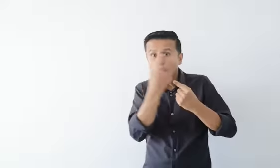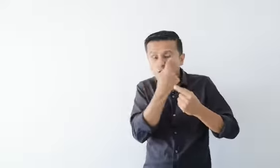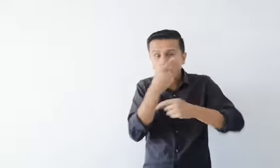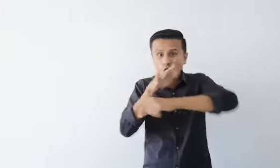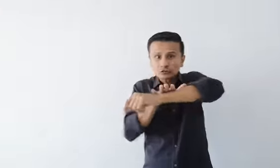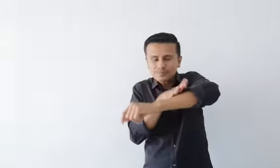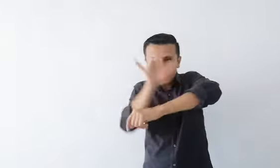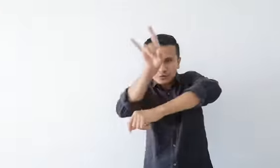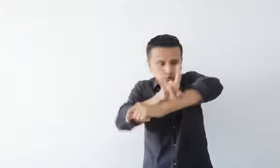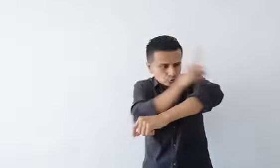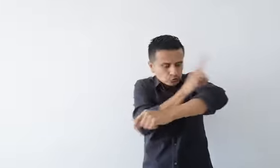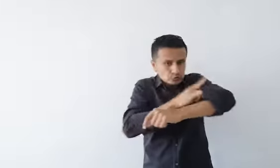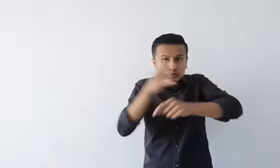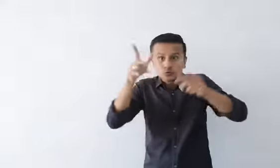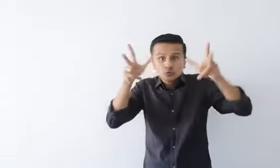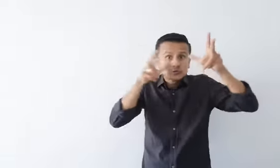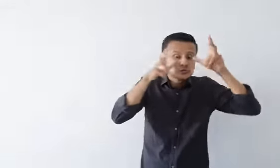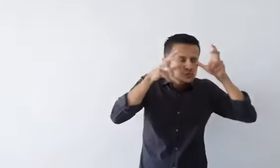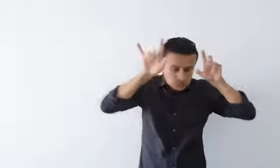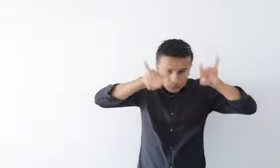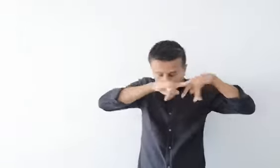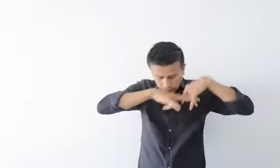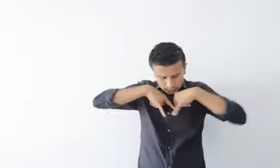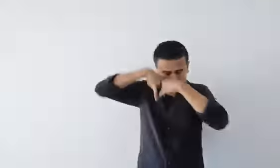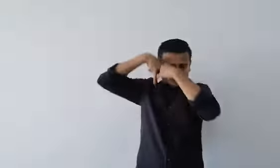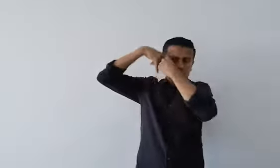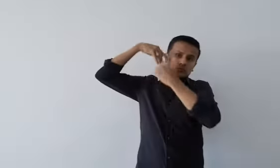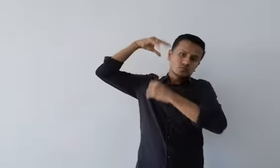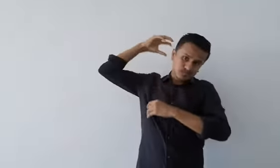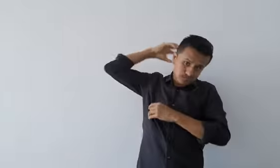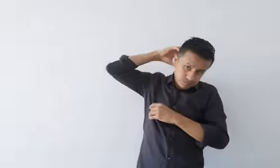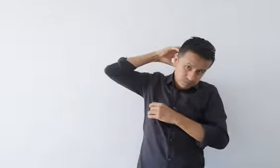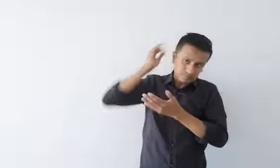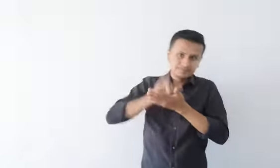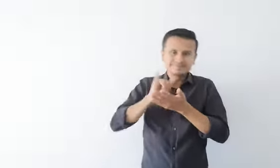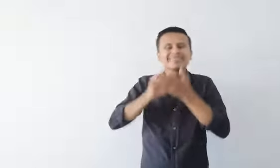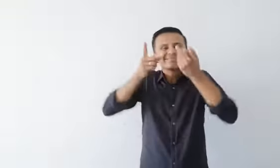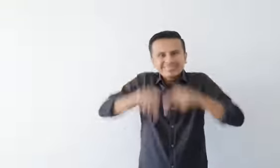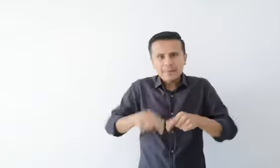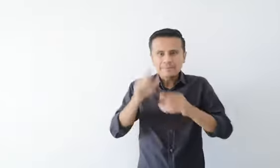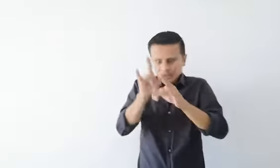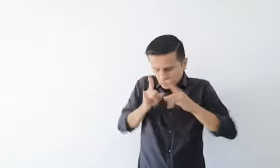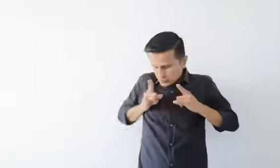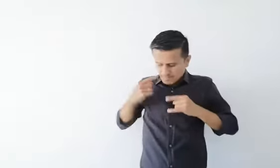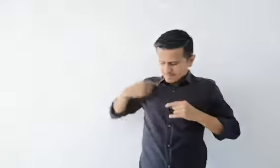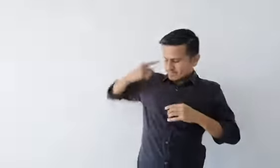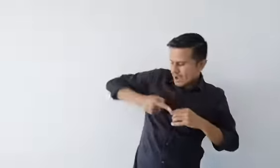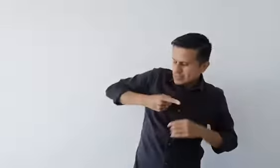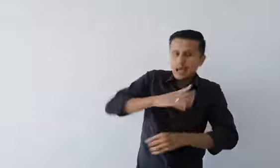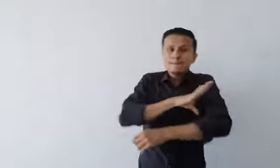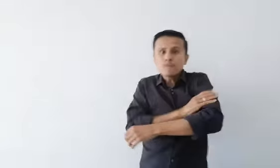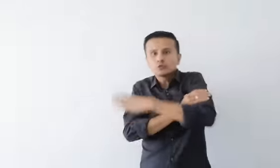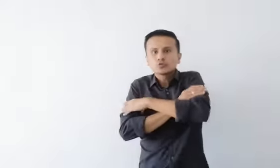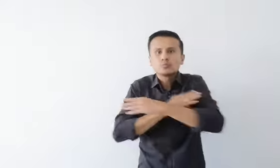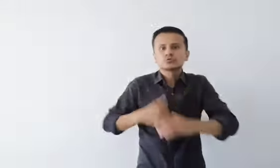Asimismo, permite la conducción de impulsos a los músculos para llevar a cabo movimientos voluntarios, como teclear.